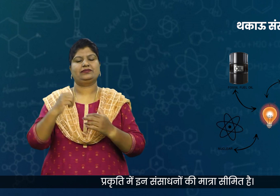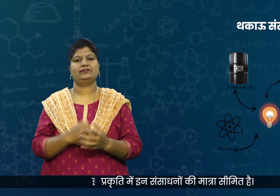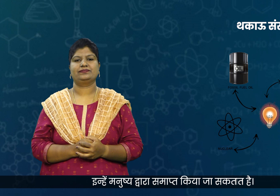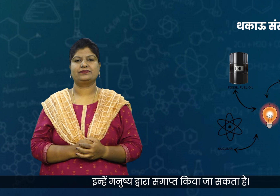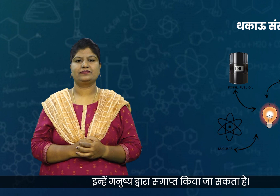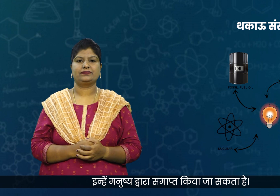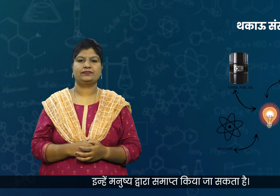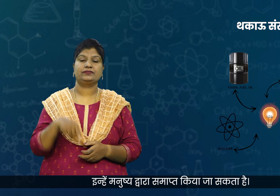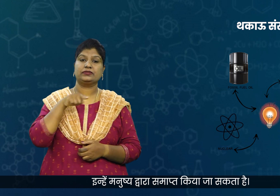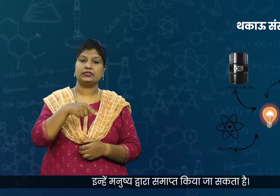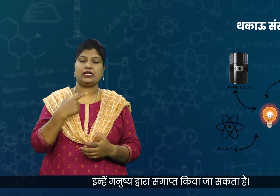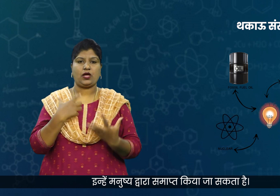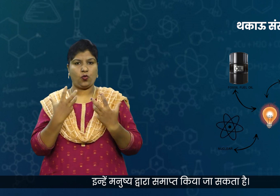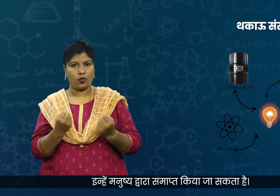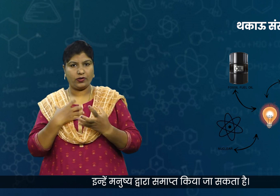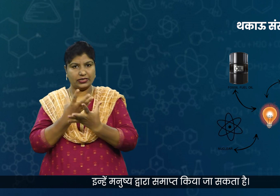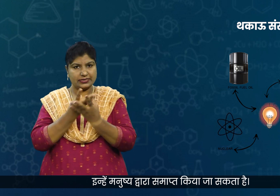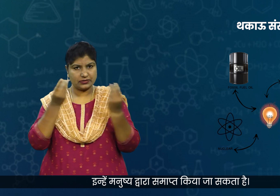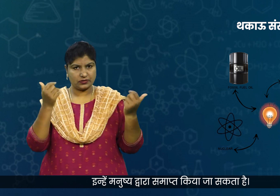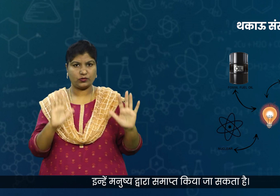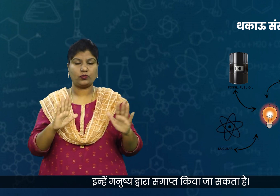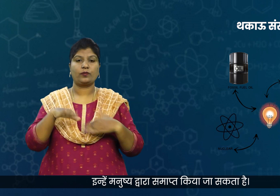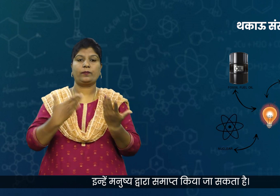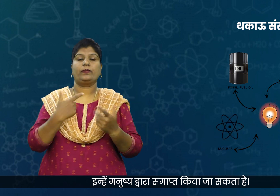इन्हें मनुष्यों द्वारा समाप्त किया जा सकता है।